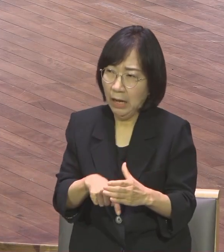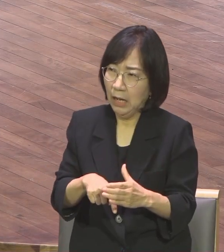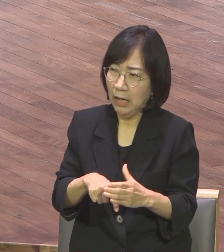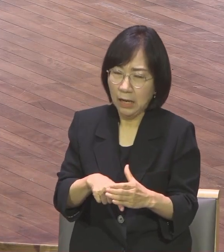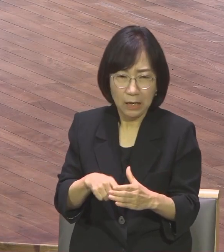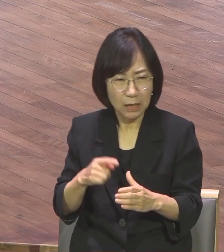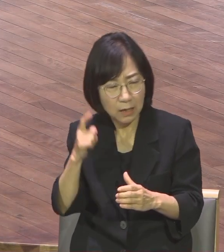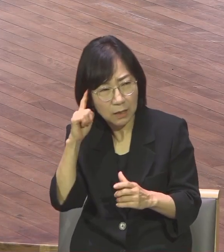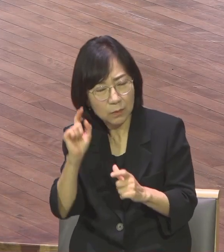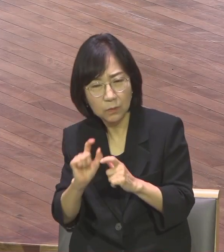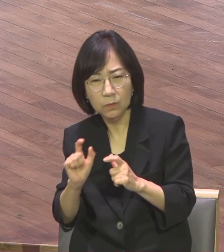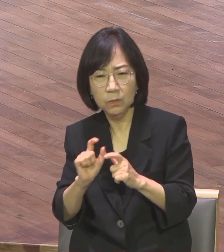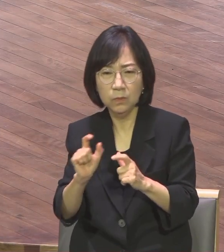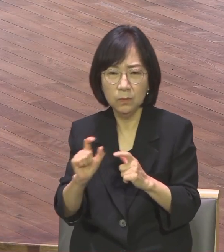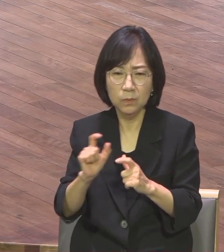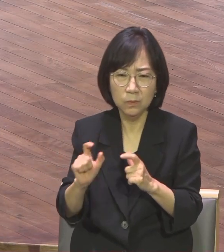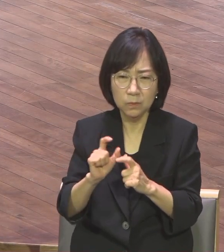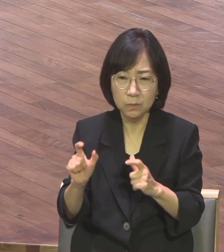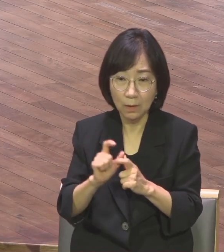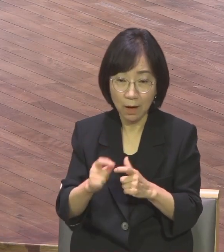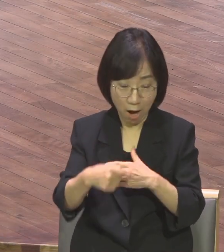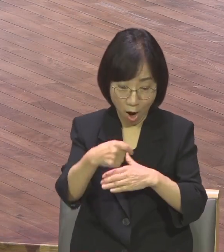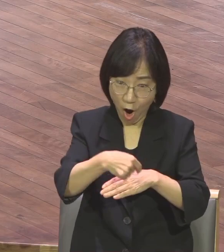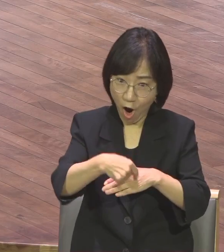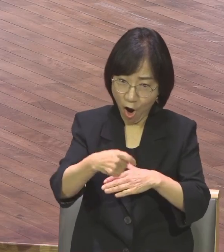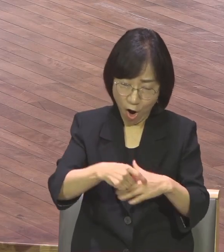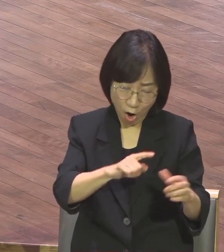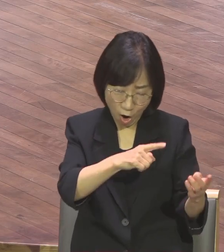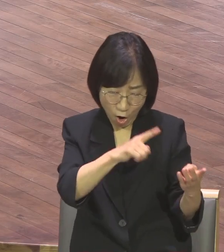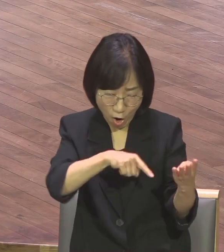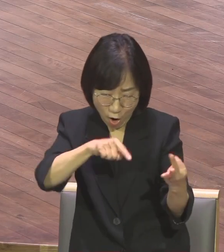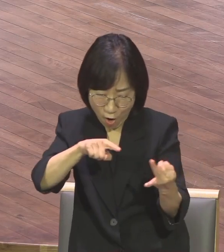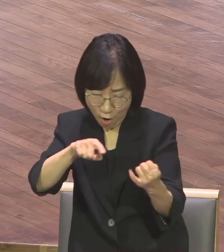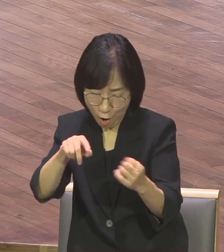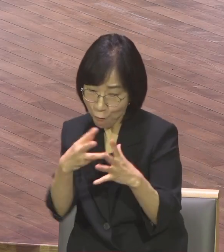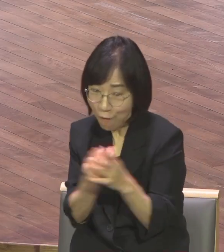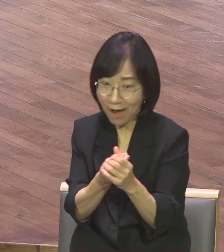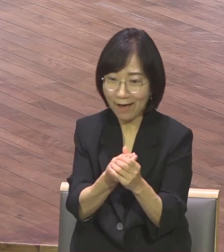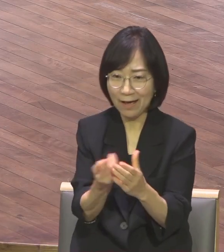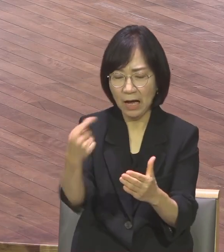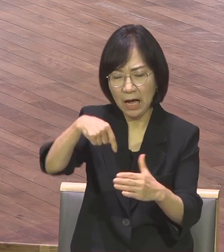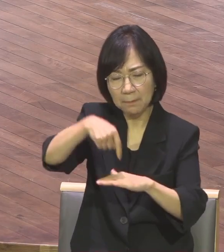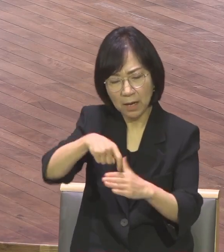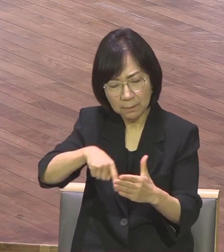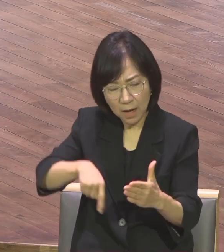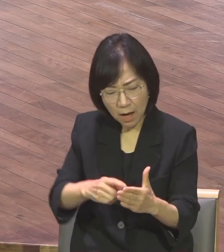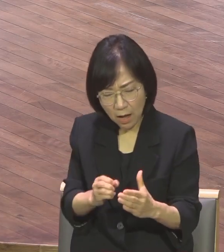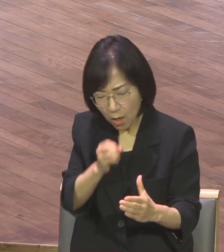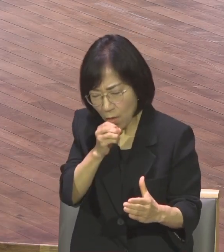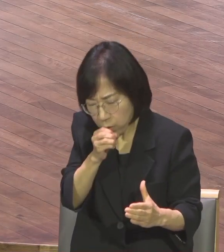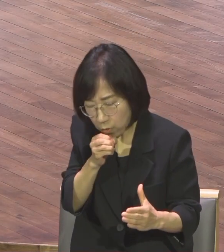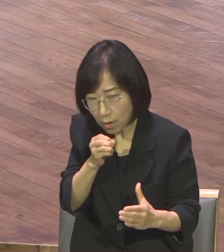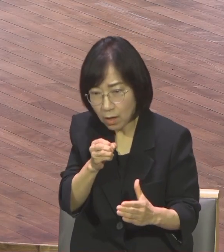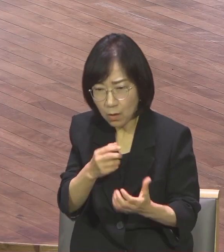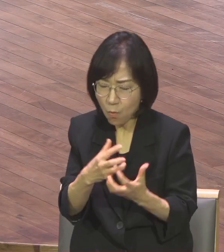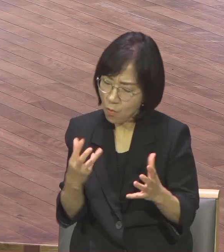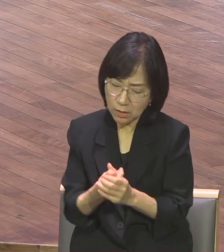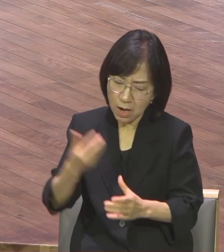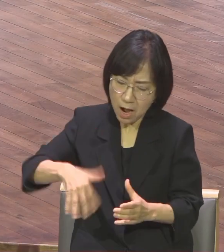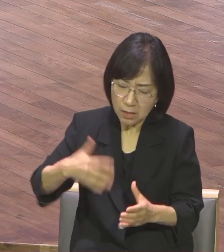방법으로는 채울 수 없는 그 무엇을 고민하다가 예수님께 고문을 털어놓은 거예요. 무릎을